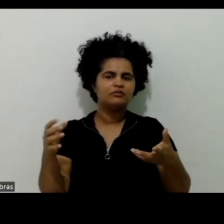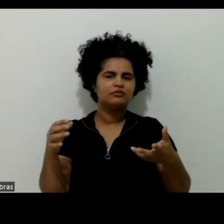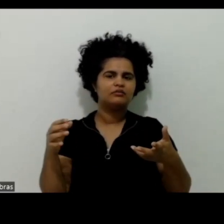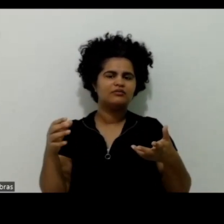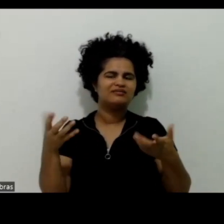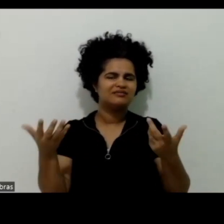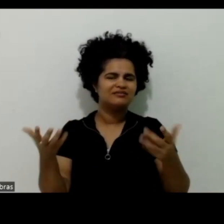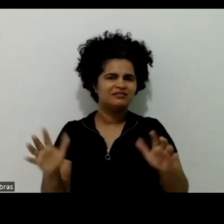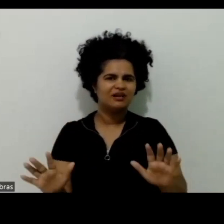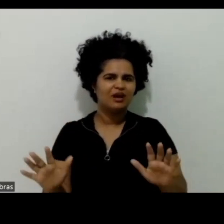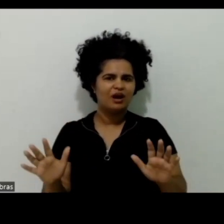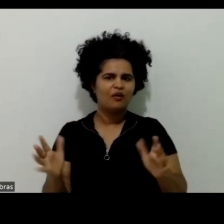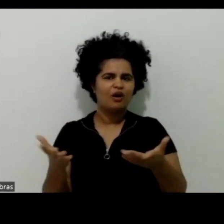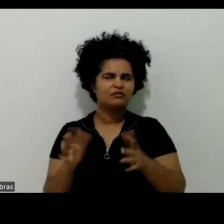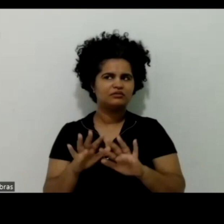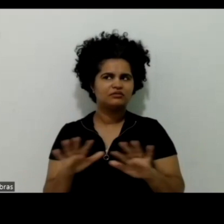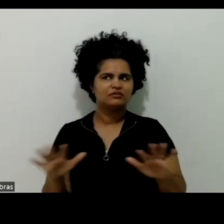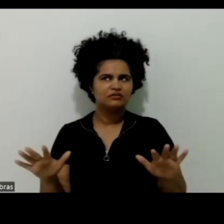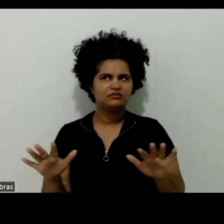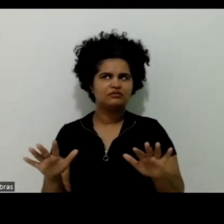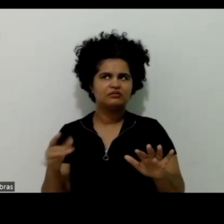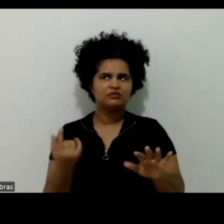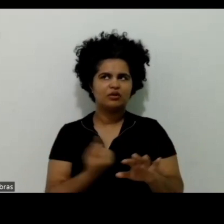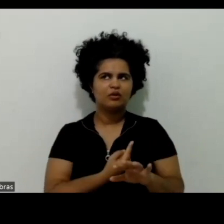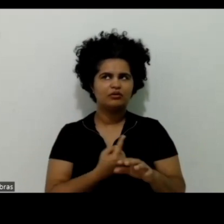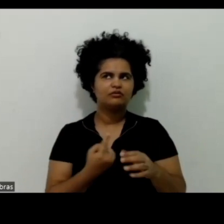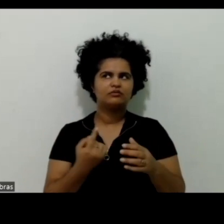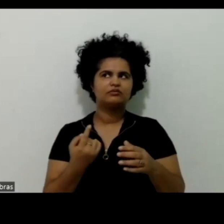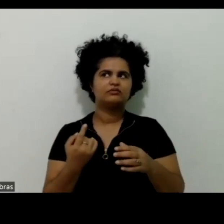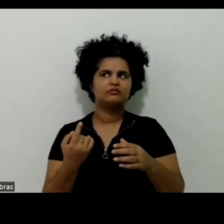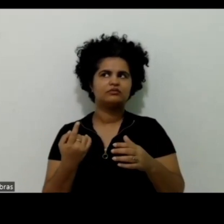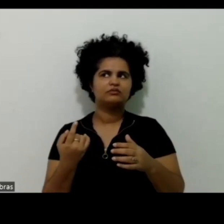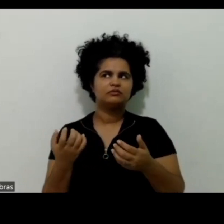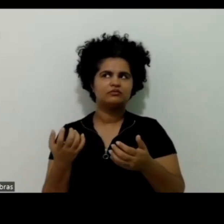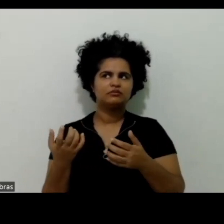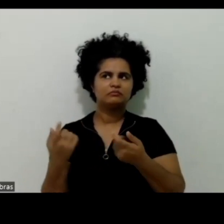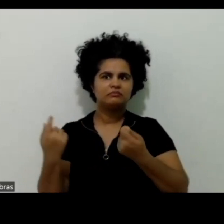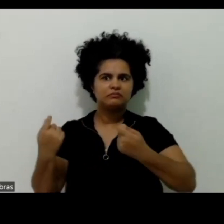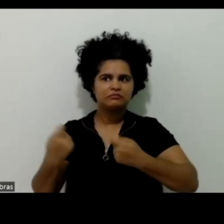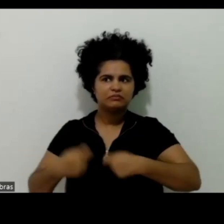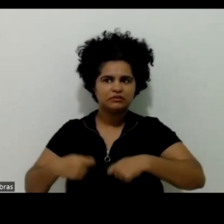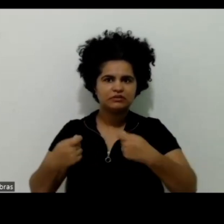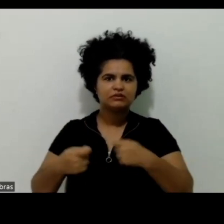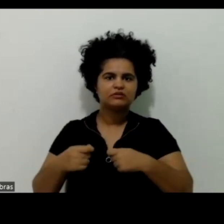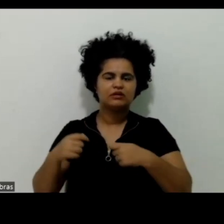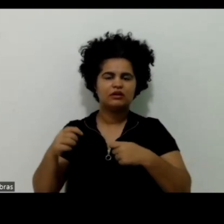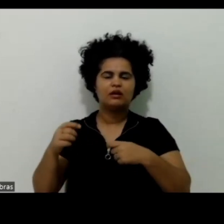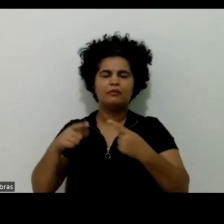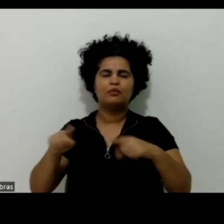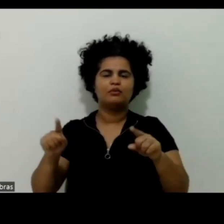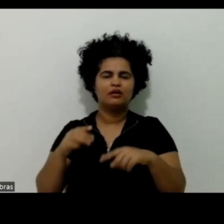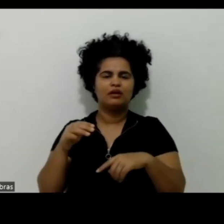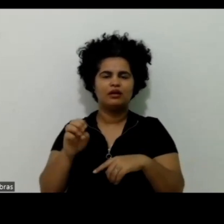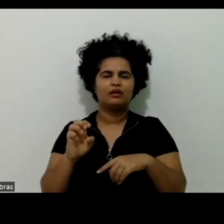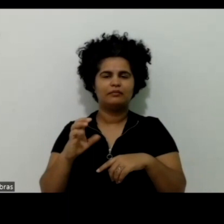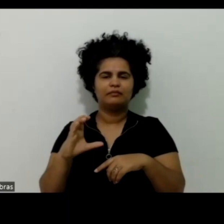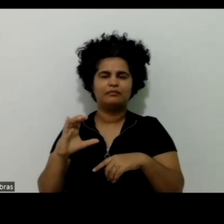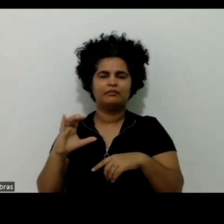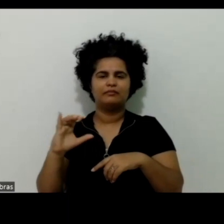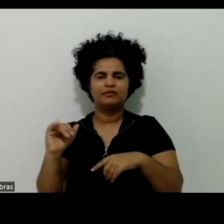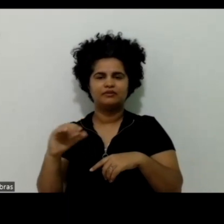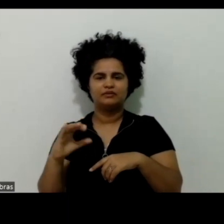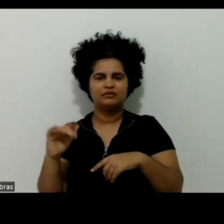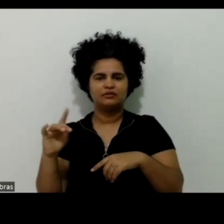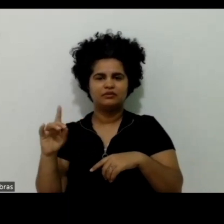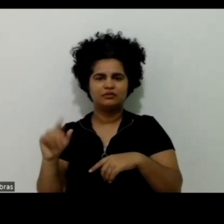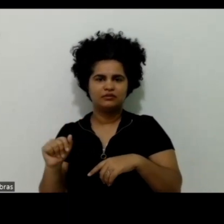estou dizendo tudo isso para a gente pensar o tanto que é para ontem, né? Como diz o Emicida na música, né? Viver é